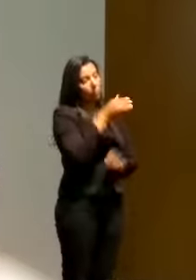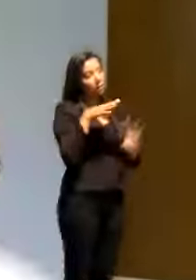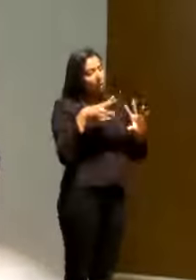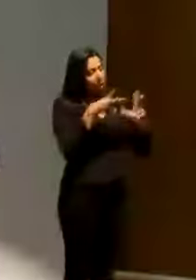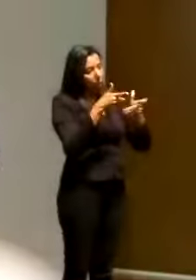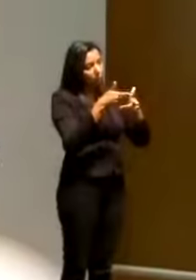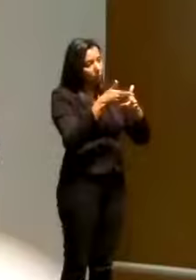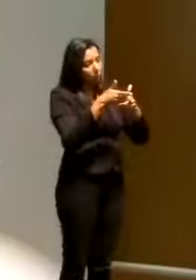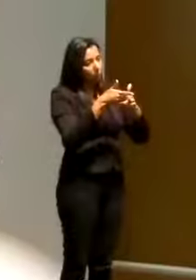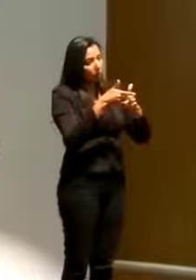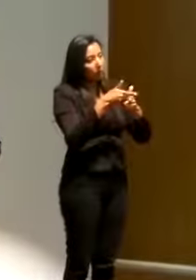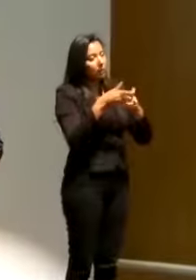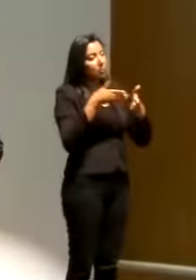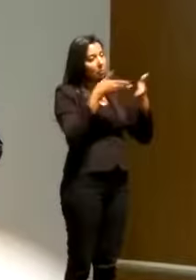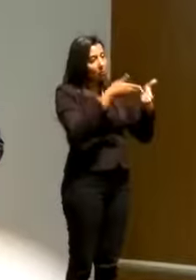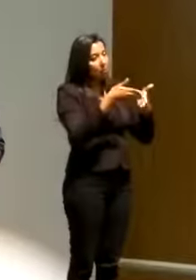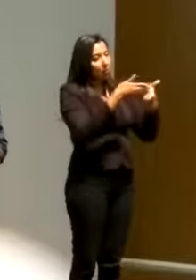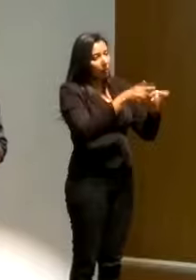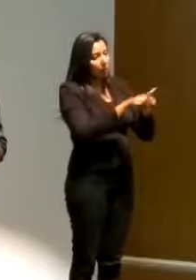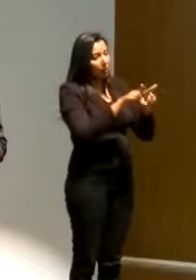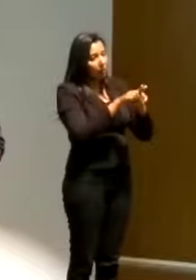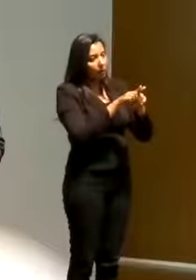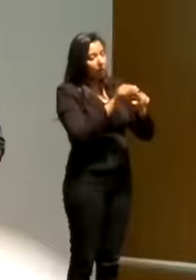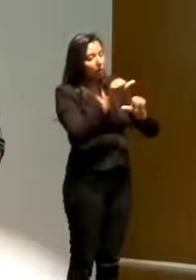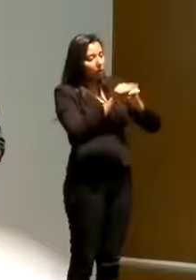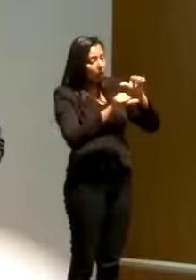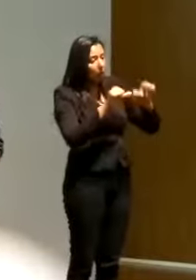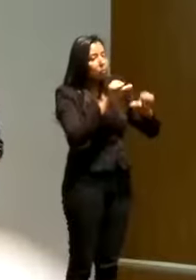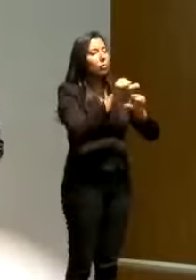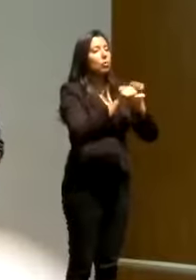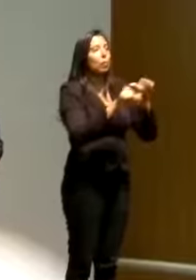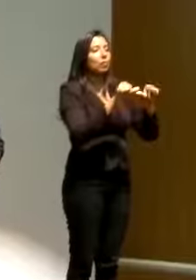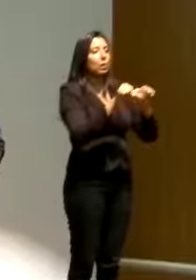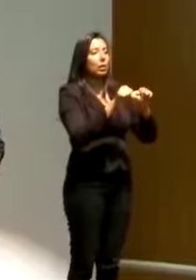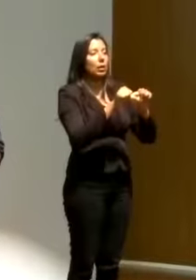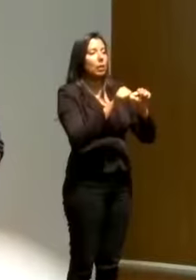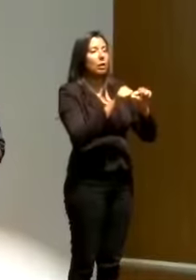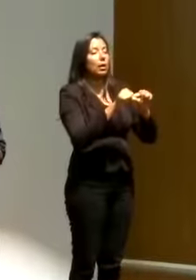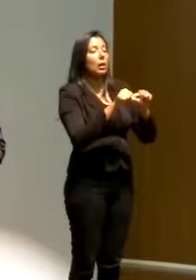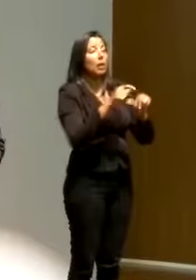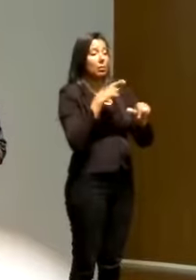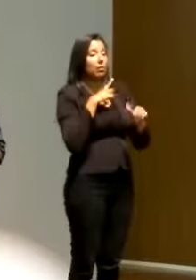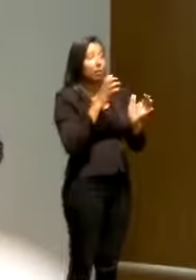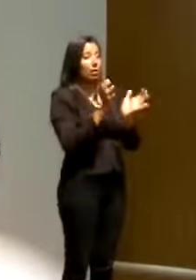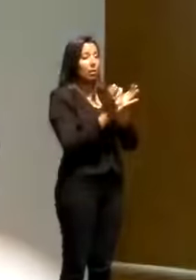que participaram também da transição, a minha equipe que está chegando agora.